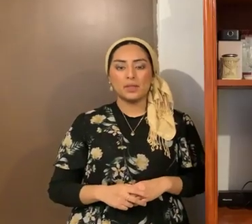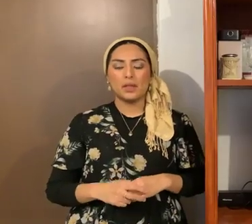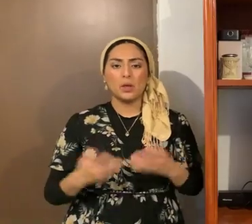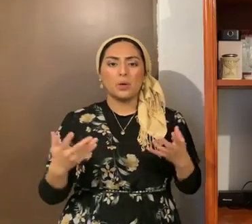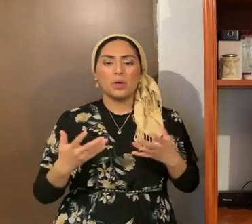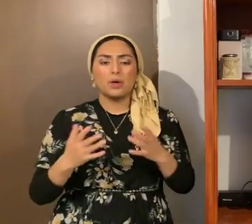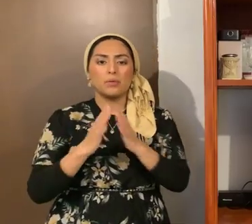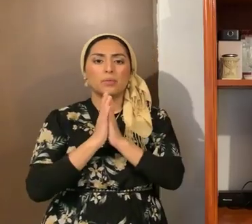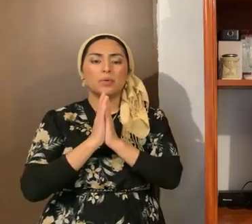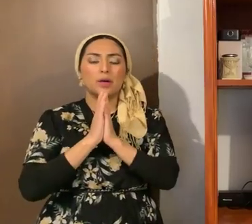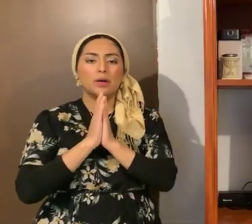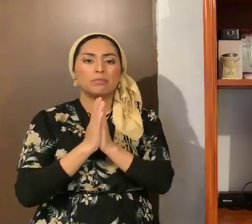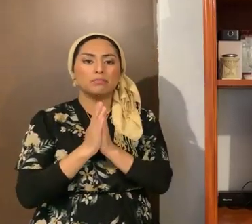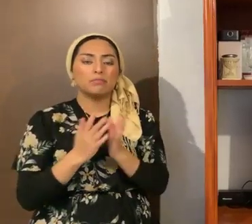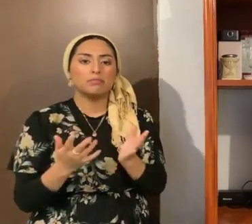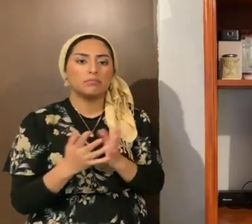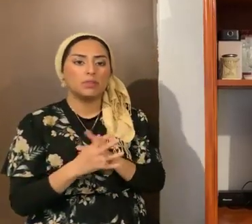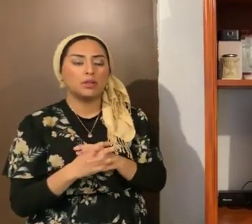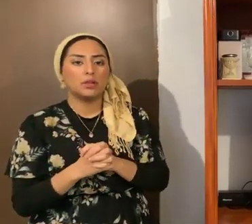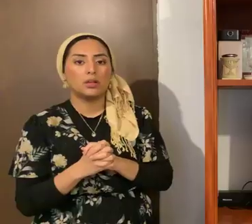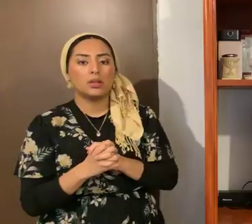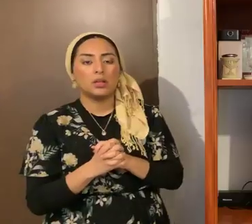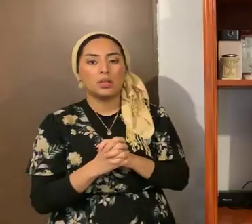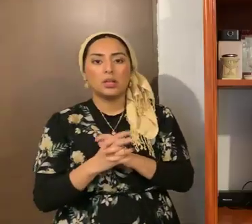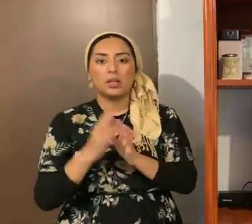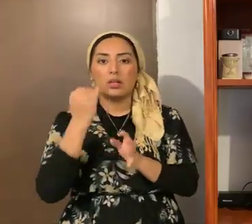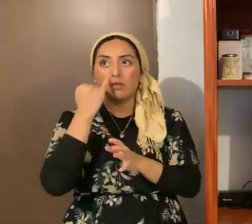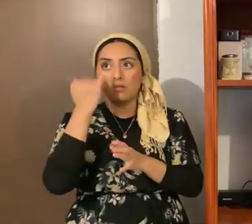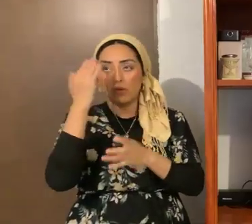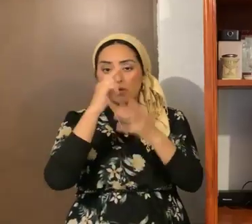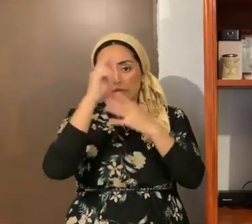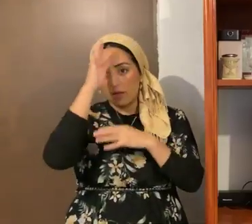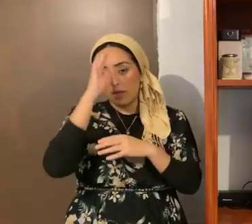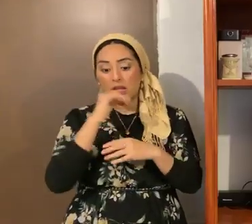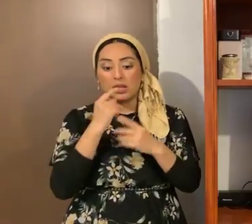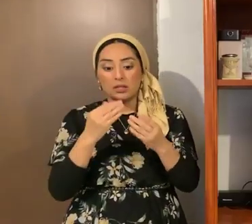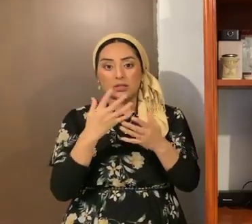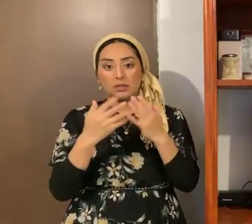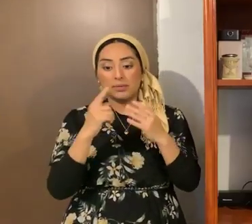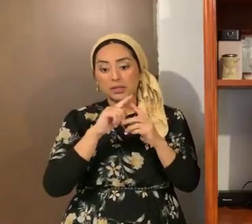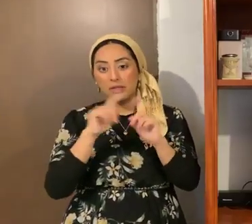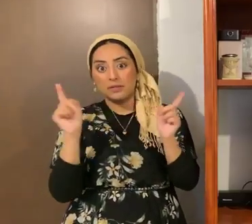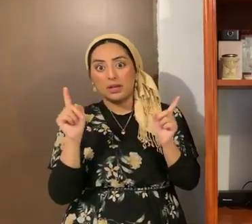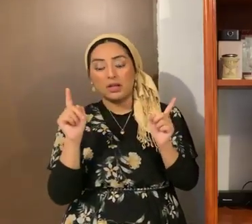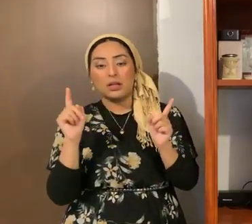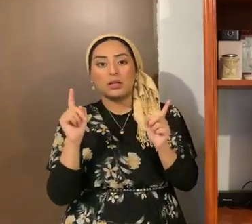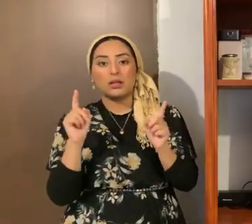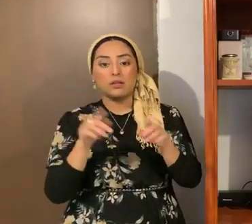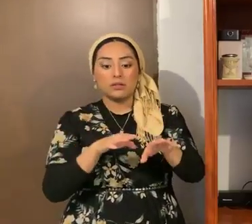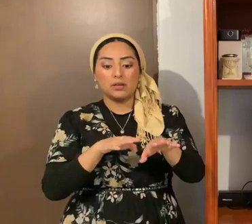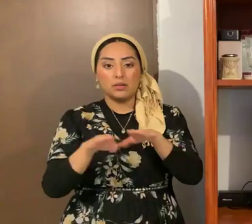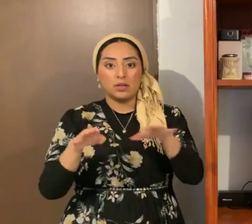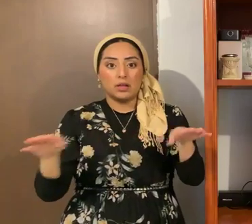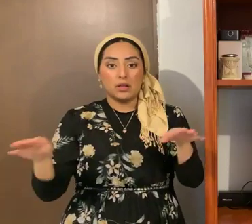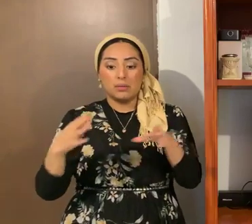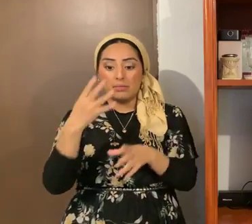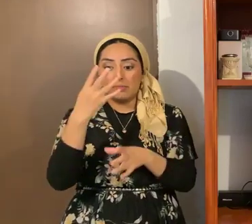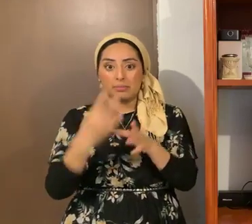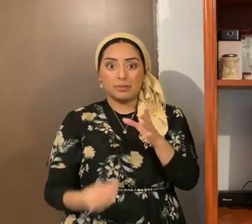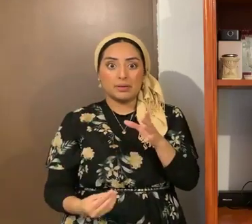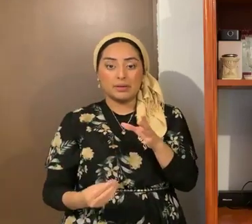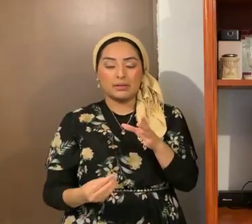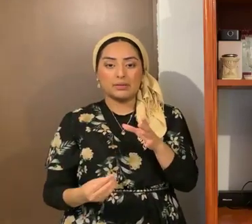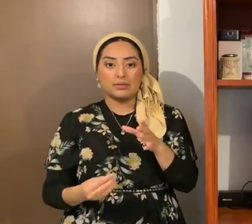¿Cuál tefila? Si el Eterno no hiciera algo diferente, abriera la tierra su boca y se tragara estos rebeldes,